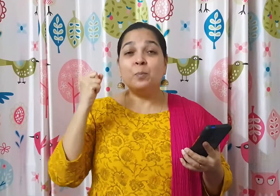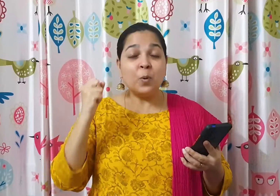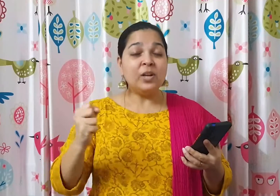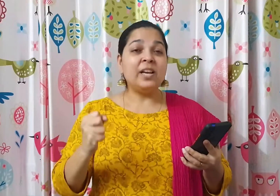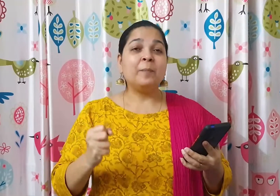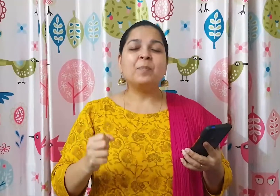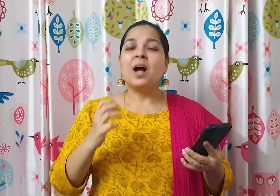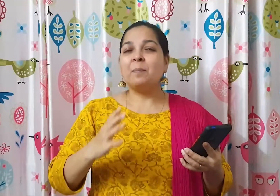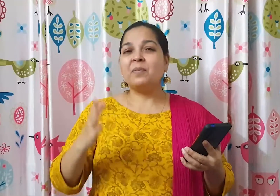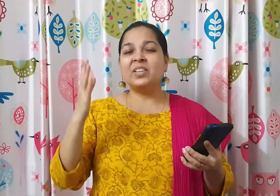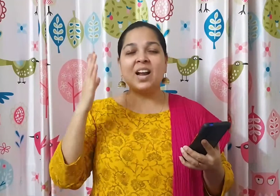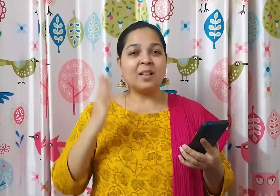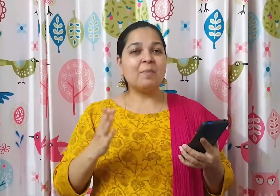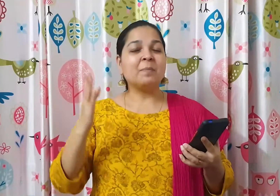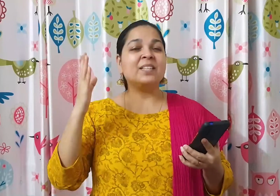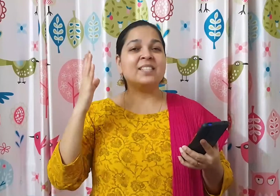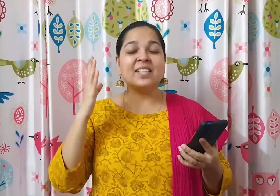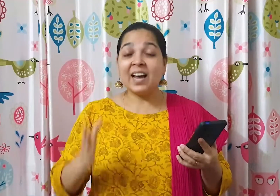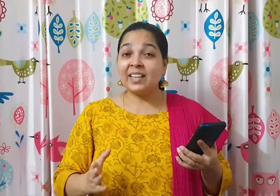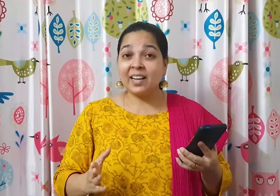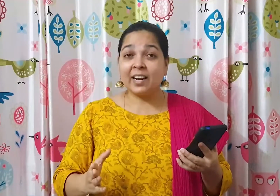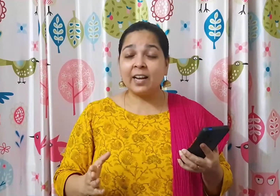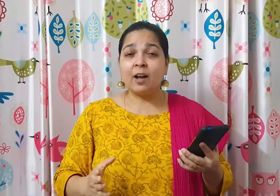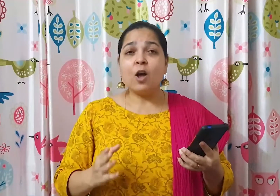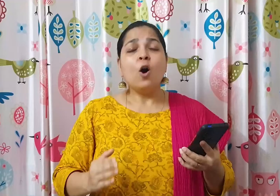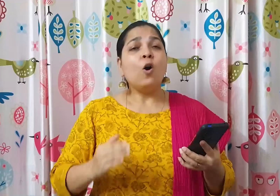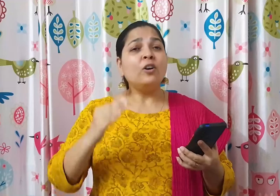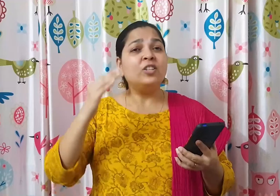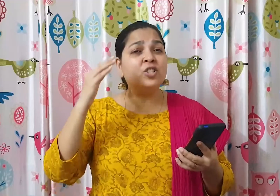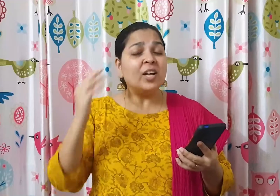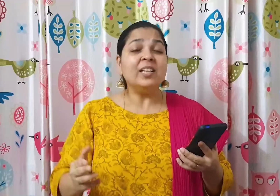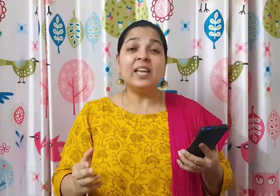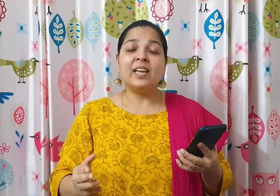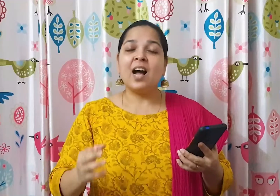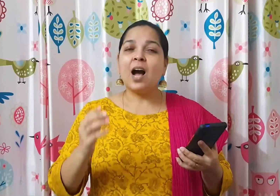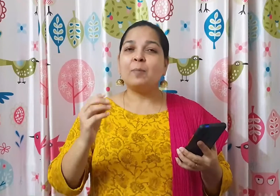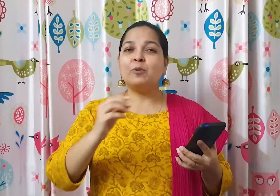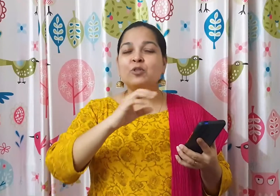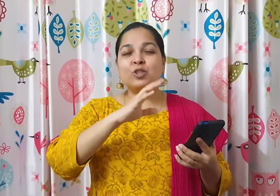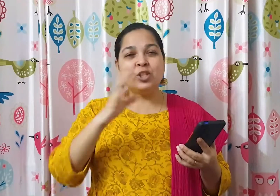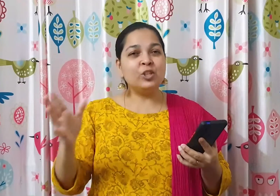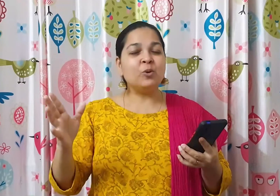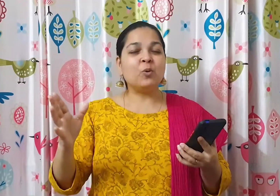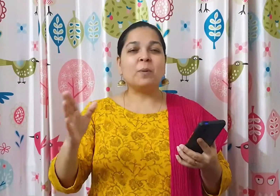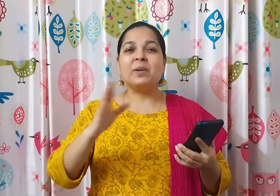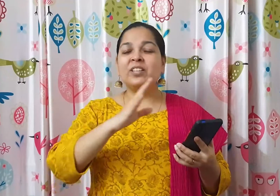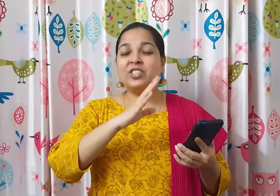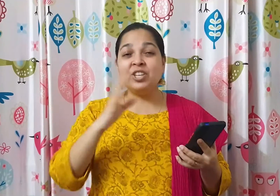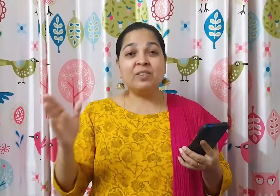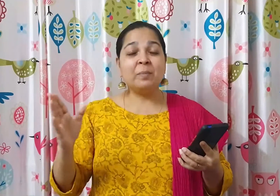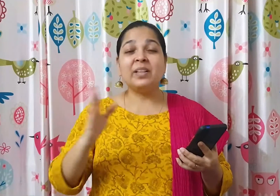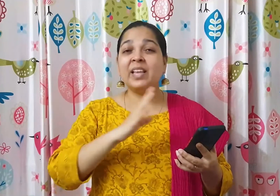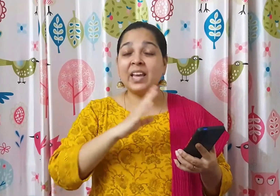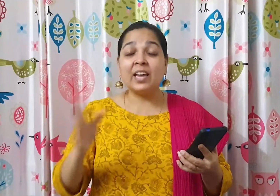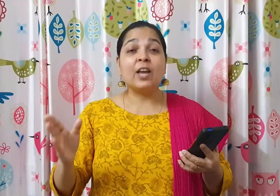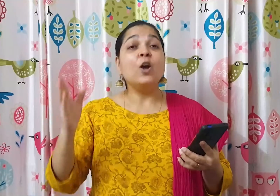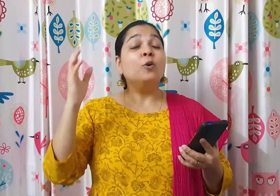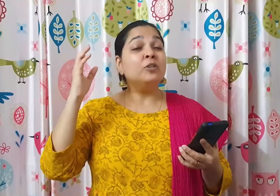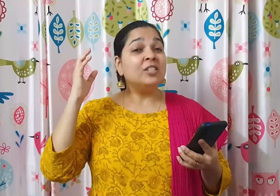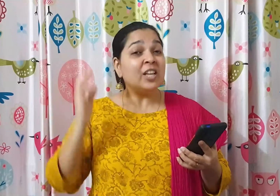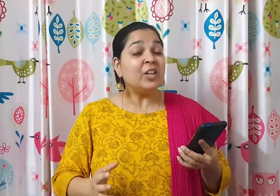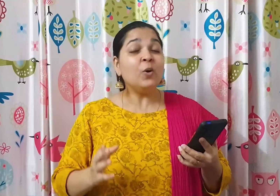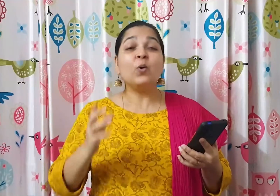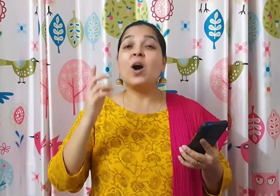আপুনি বিচাৰে, সেইখিনি আপোনাৰ জীৱনত ঘটিত হোৱা আপুনি অনুভৱ কৰিব বা দেখিব। মই ক'লোৱেই যে এনে